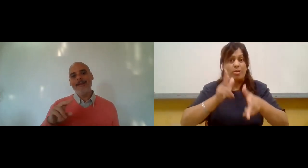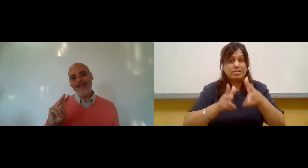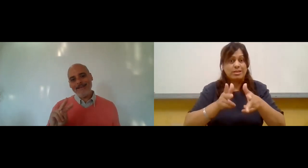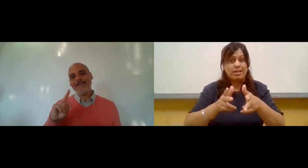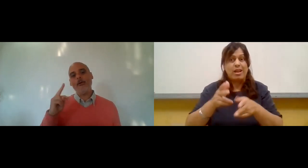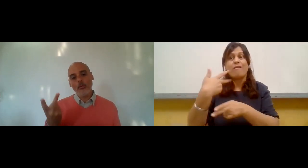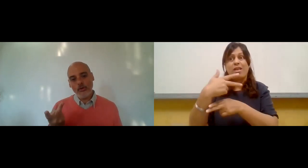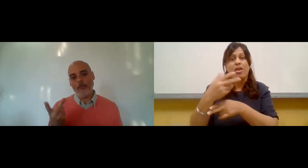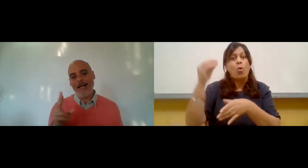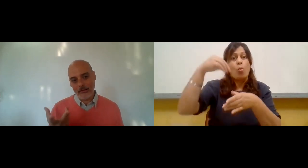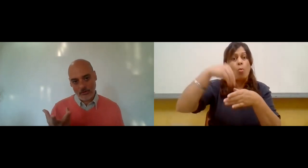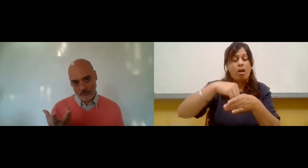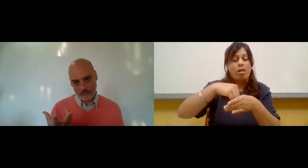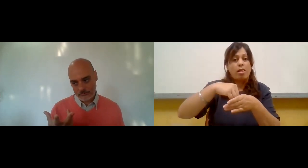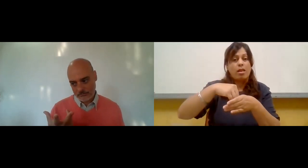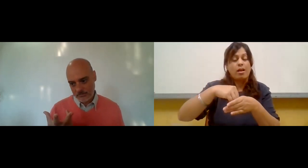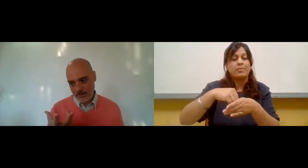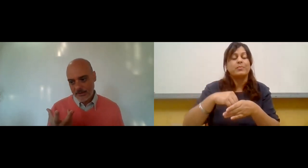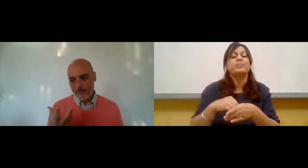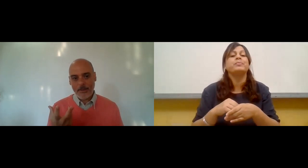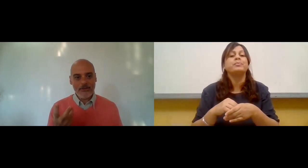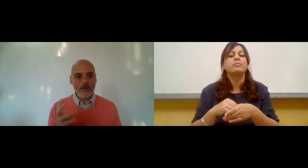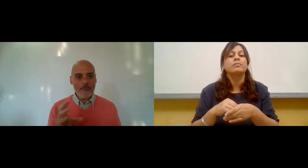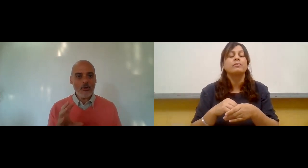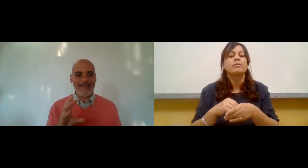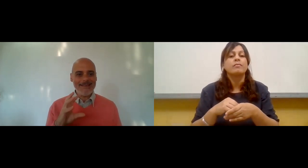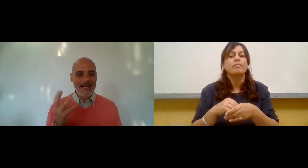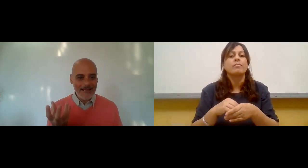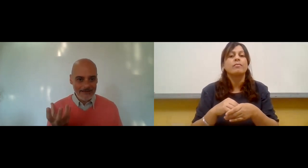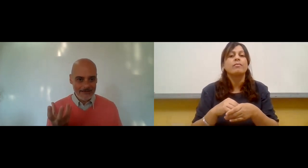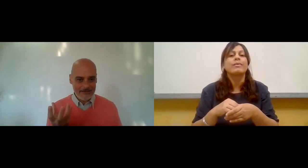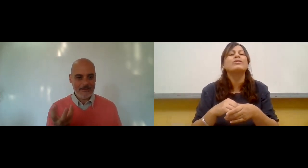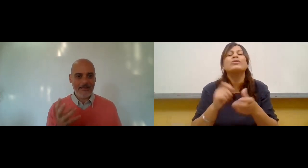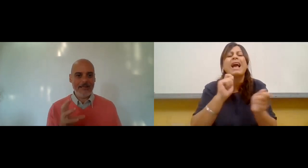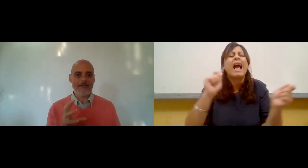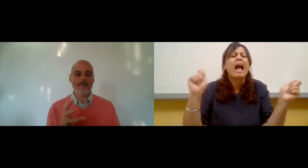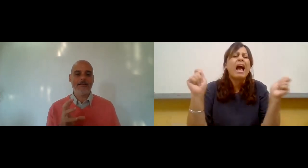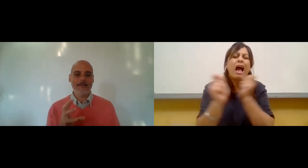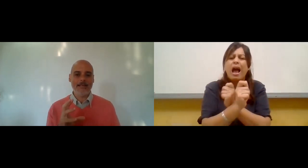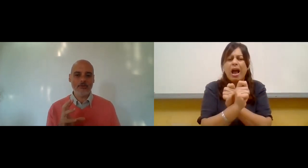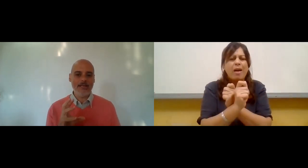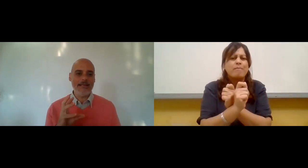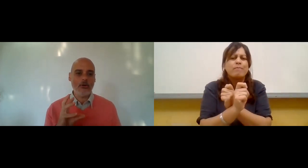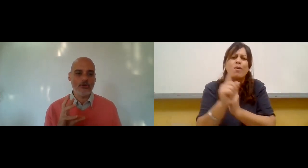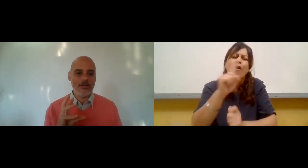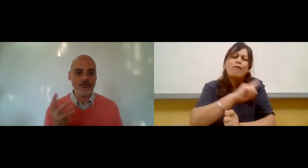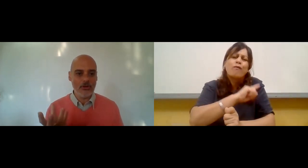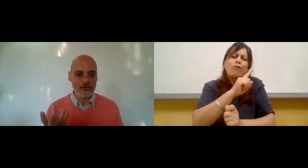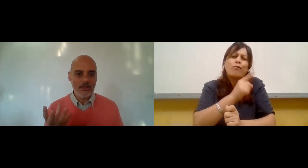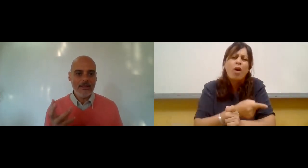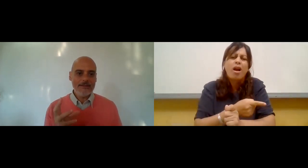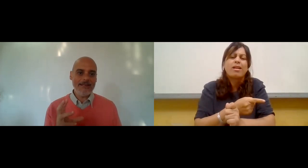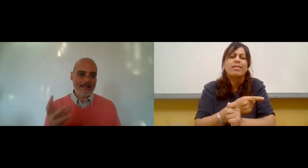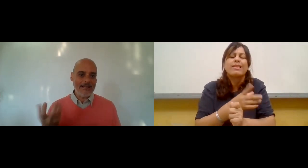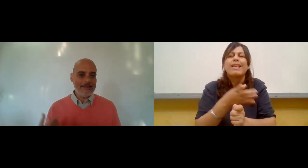Bien, este segundo marco permitió un cambio radical en, digamos, en la